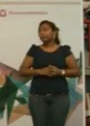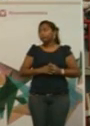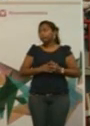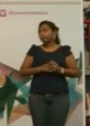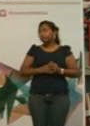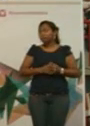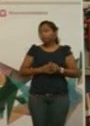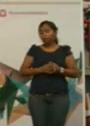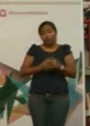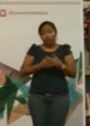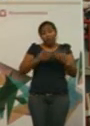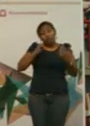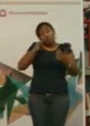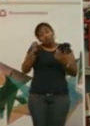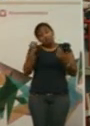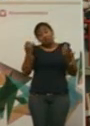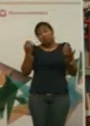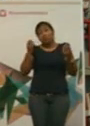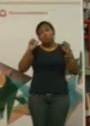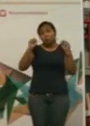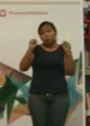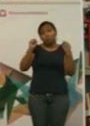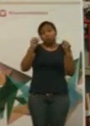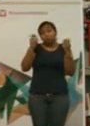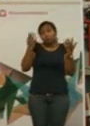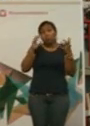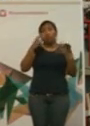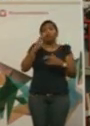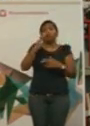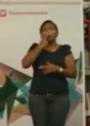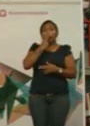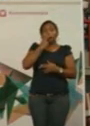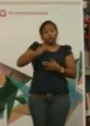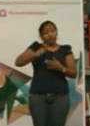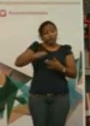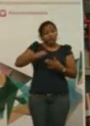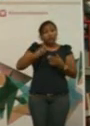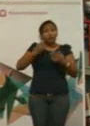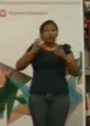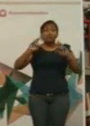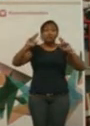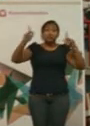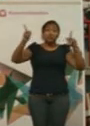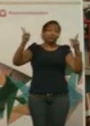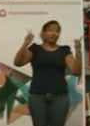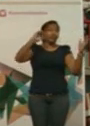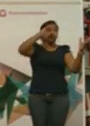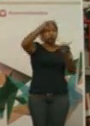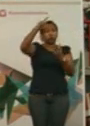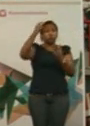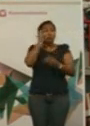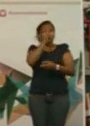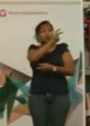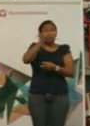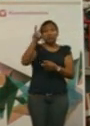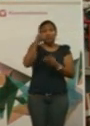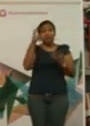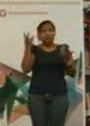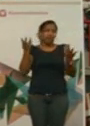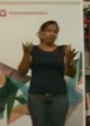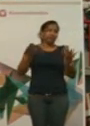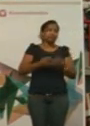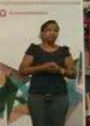realmente nós teríamos um mundo hoje possivelmente muito diferente do que a gente consegue visualizar hoje. Mas é tudo uma questão de previsões, né? Não dá para a